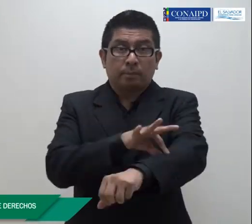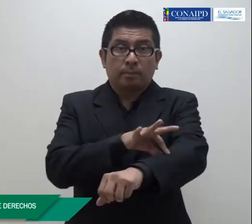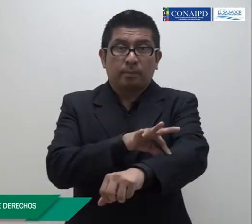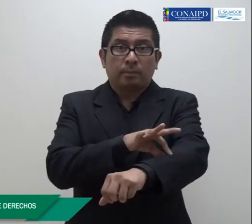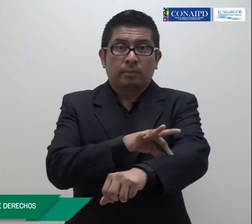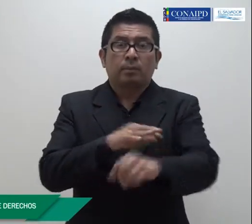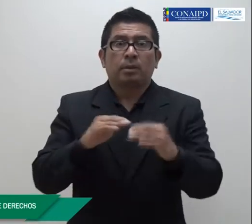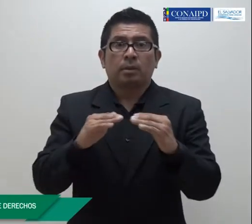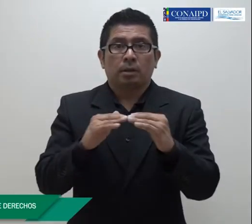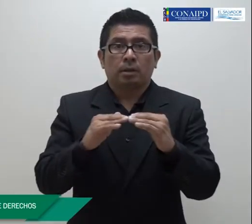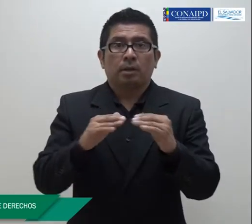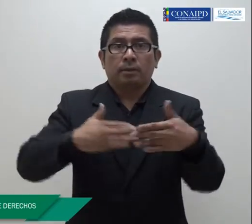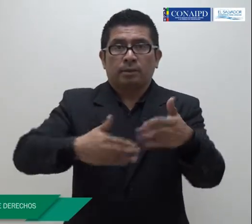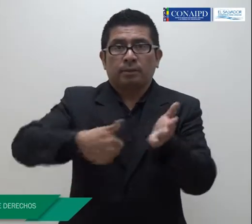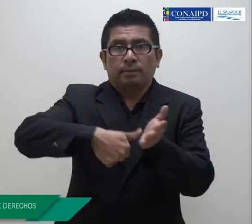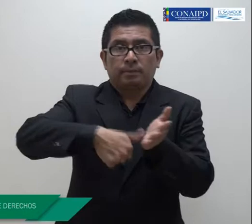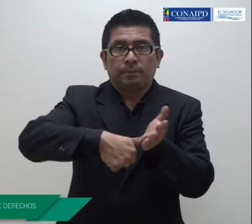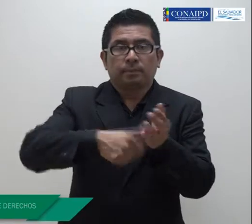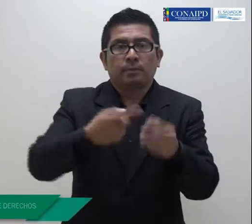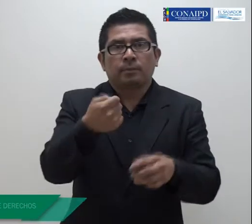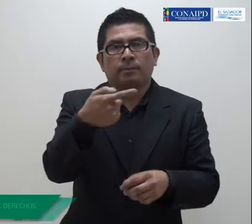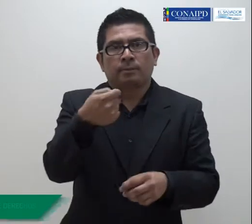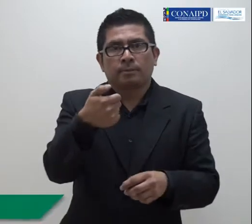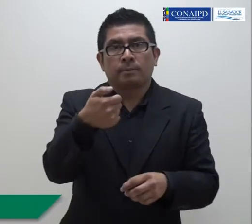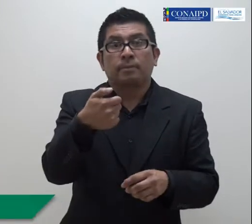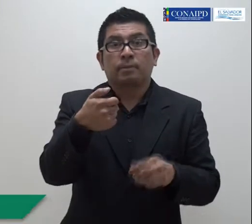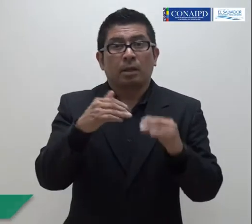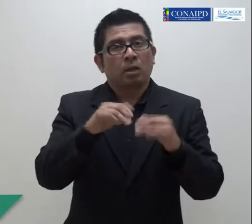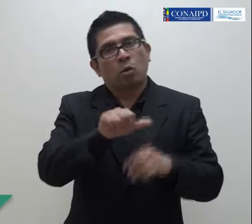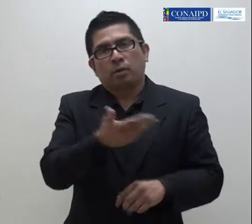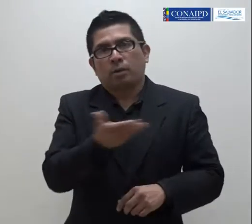discapacidad, municipalidades, Policía Nacional Civil, entre otras.